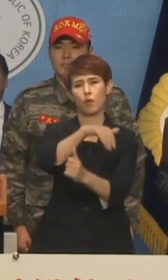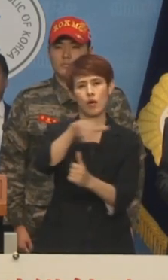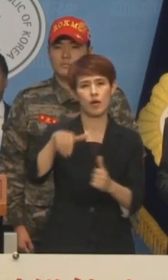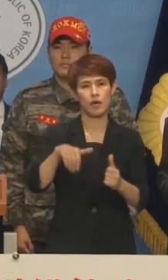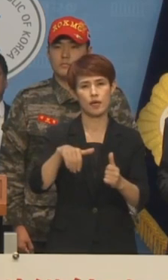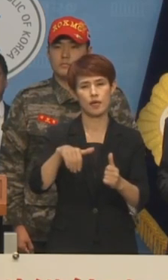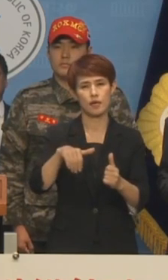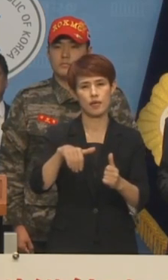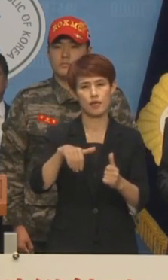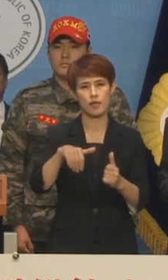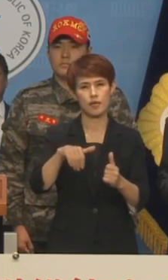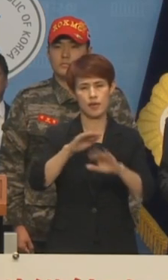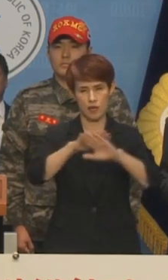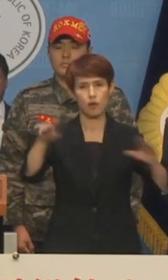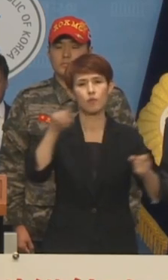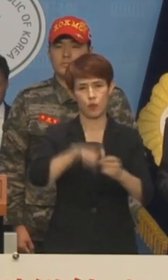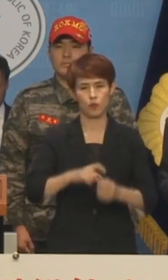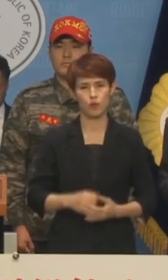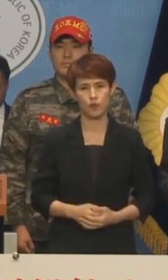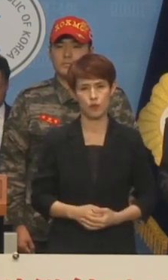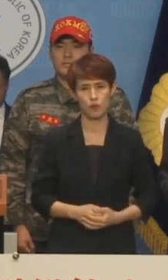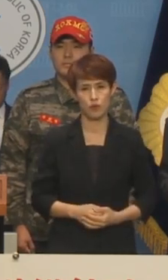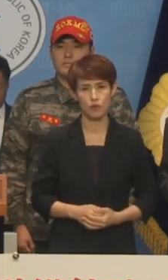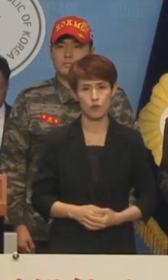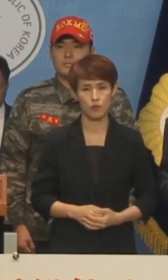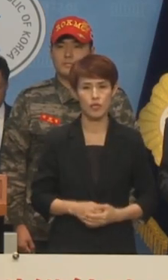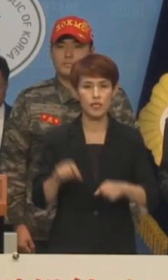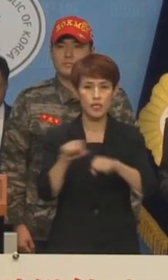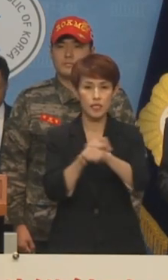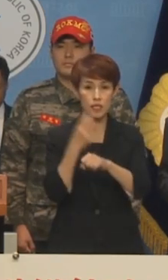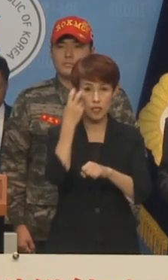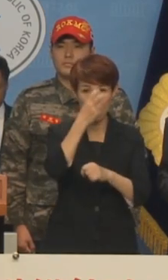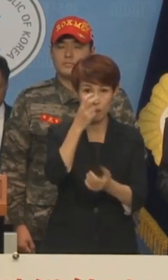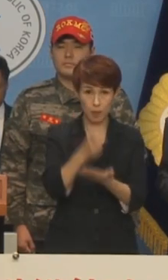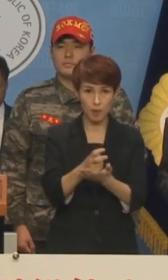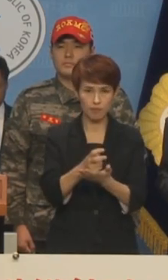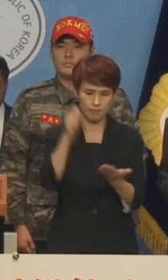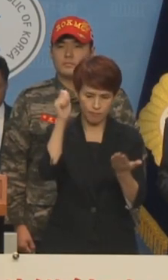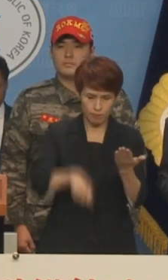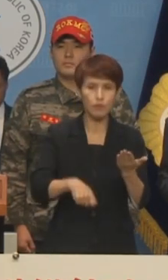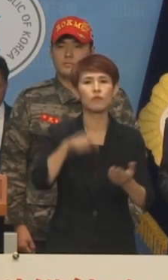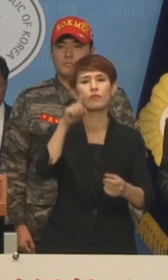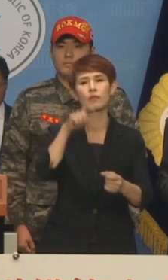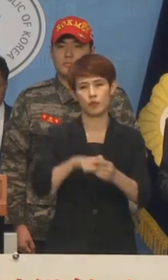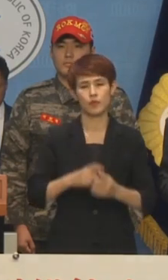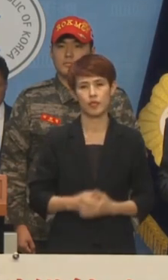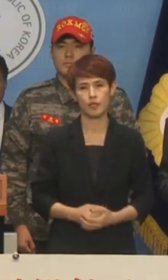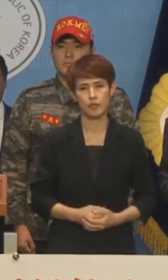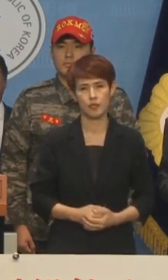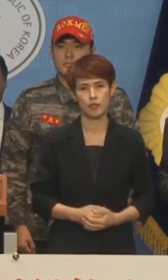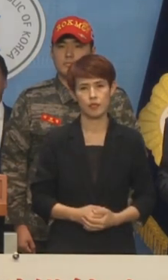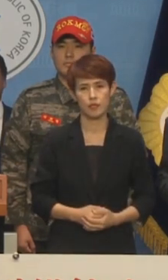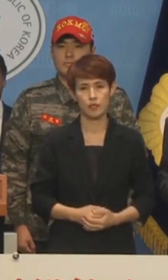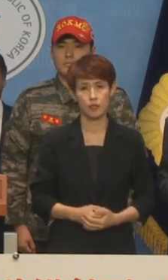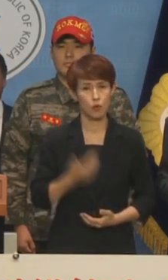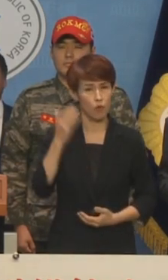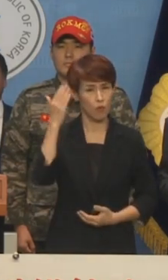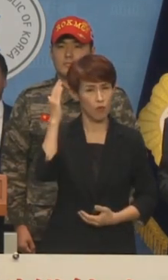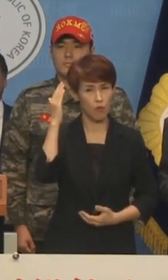타개하려고 하는 것이고 그 방법 중에 하나인 특검법을 통과시키기 위한 것입니다. 최근에는 굉장히